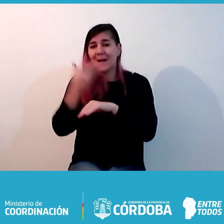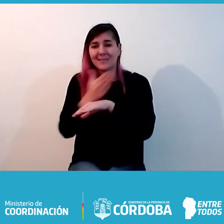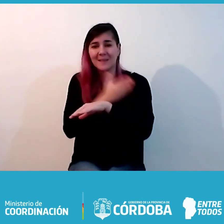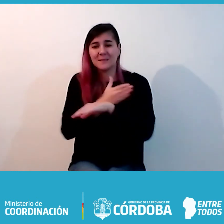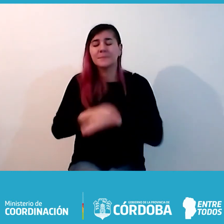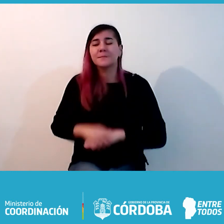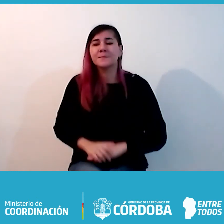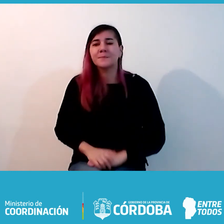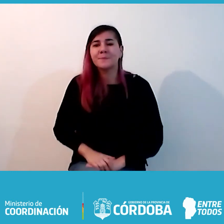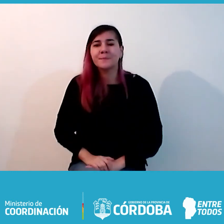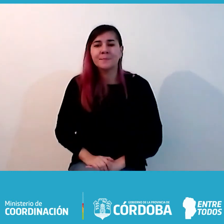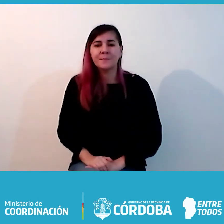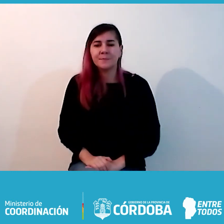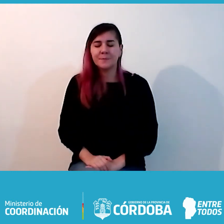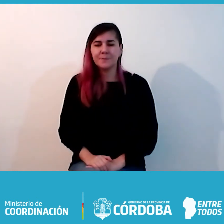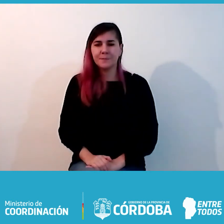anteriormente.